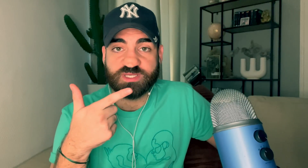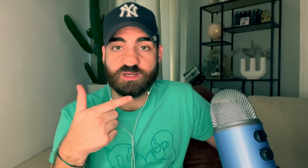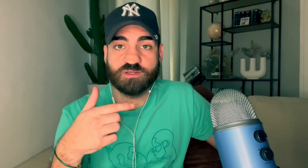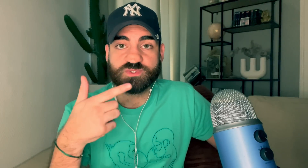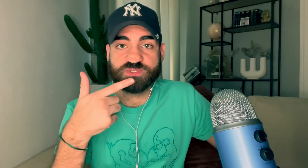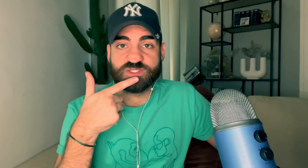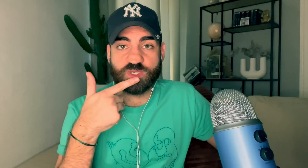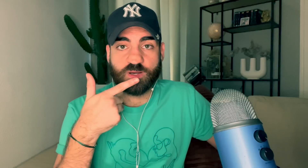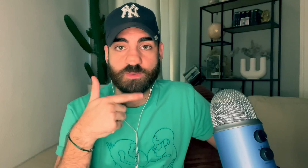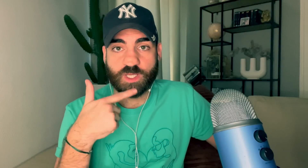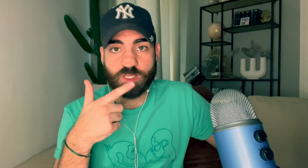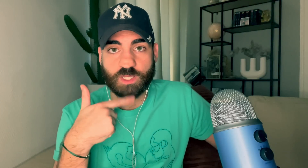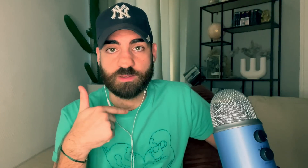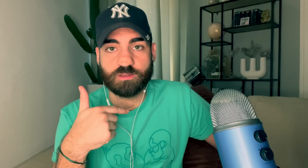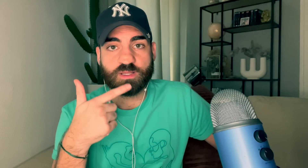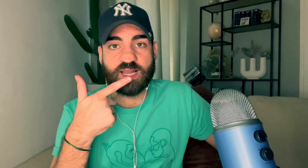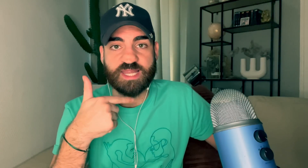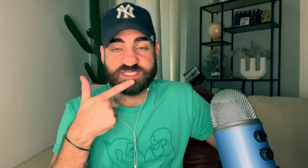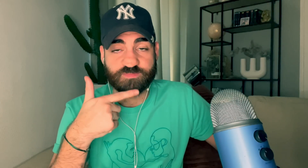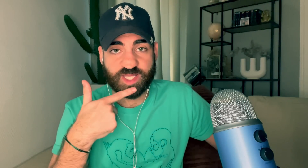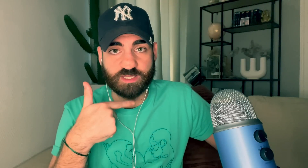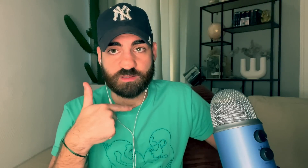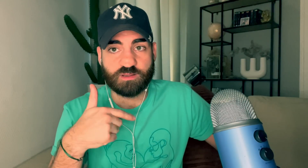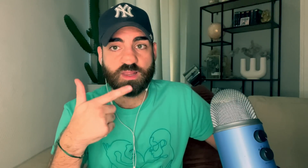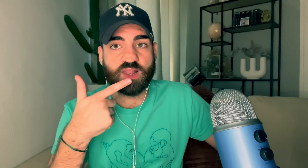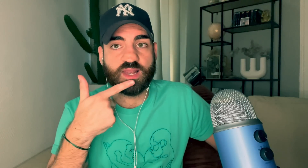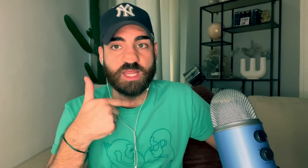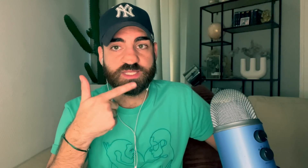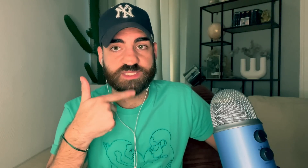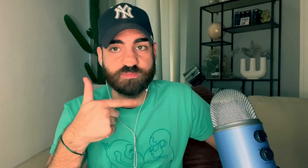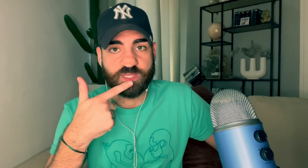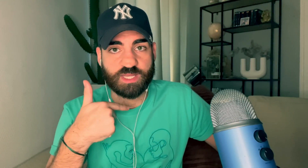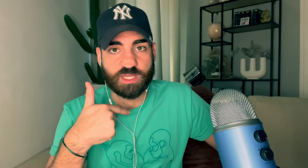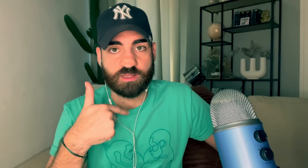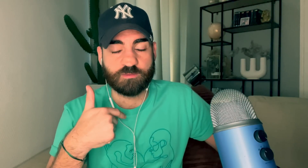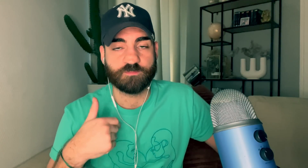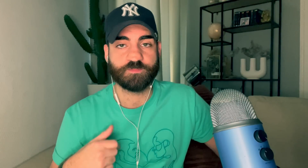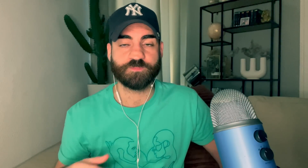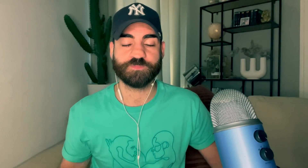devenir ce signe-là. Lesbienne. Lesbienne.